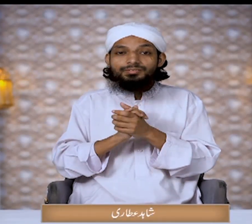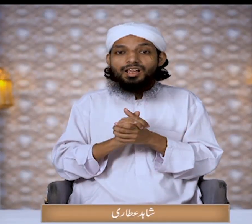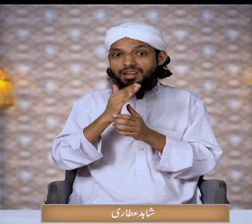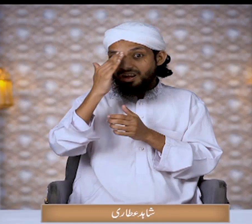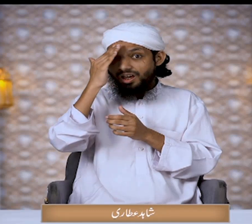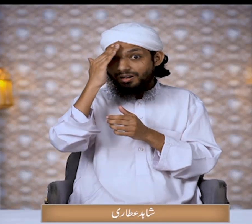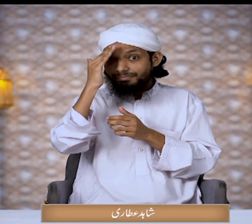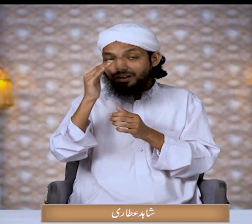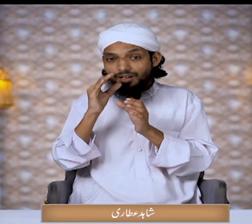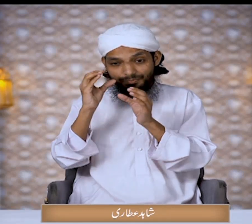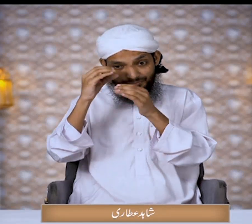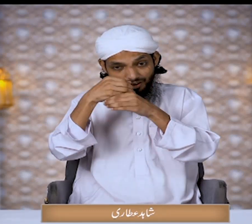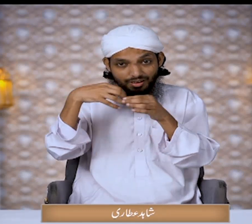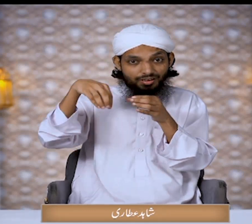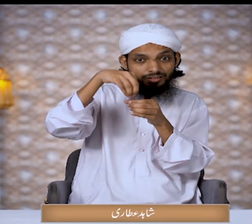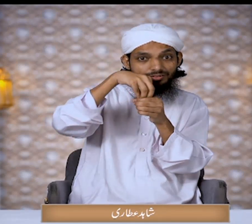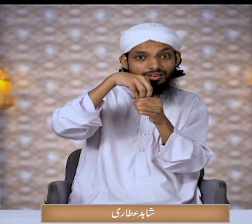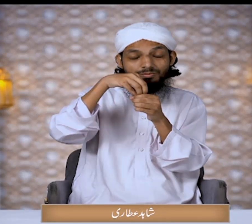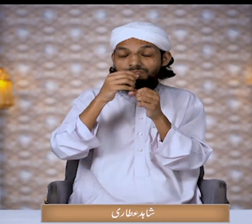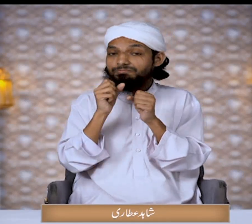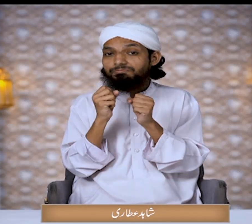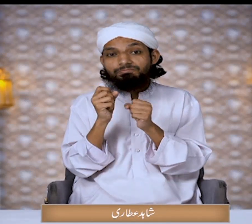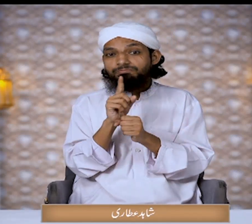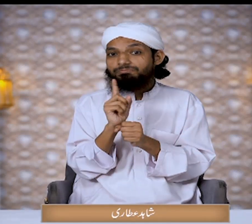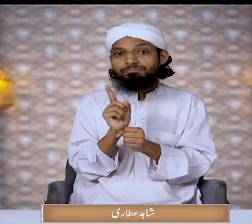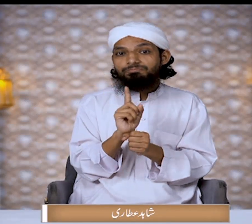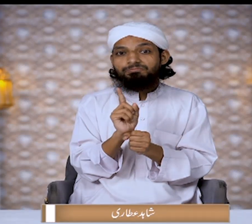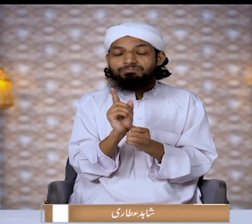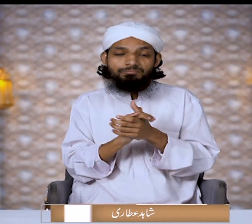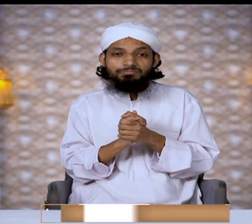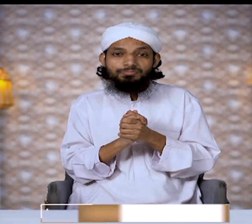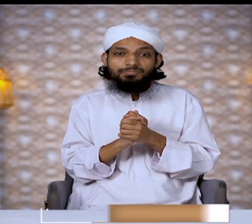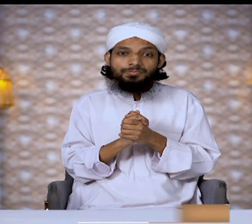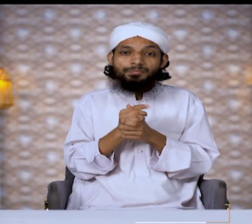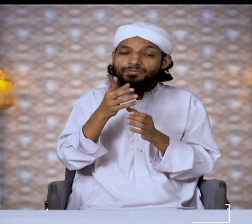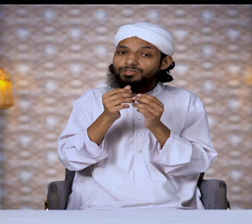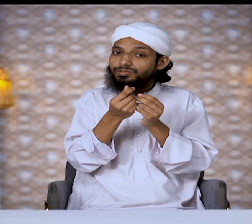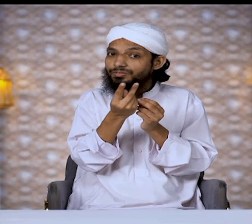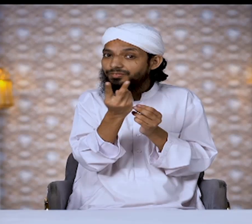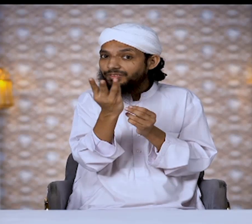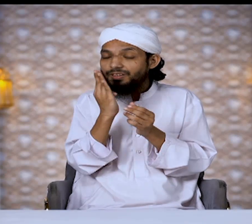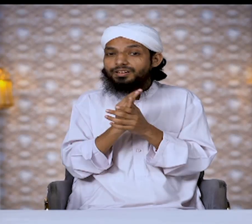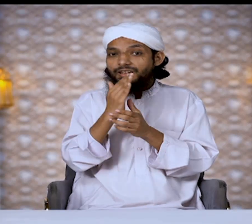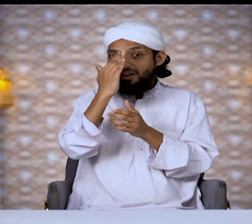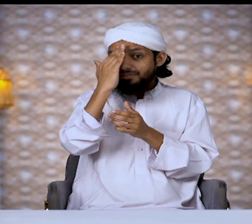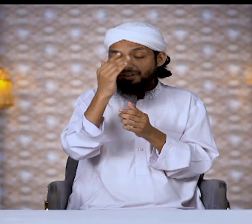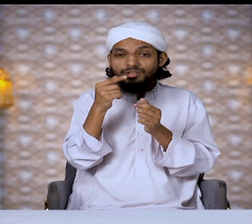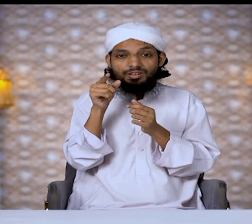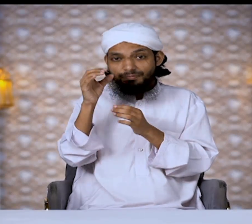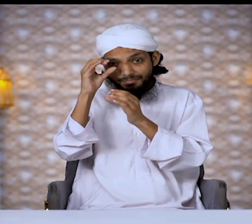اللہ اسلام کو سائنس کے موافق کرنا لازم ہوگا۔ لہٰذا جتنے بھی اسلامی مسائل سائنس کے خلاف ہیں